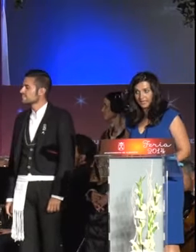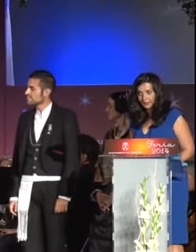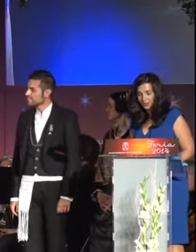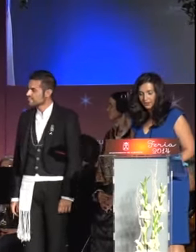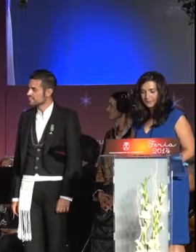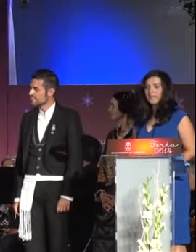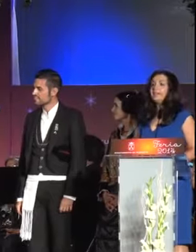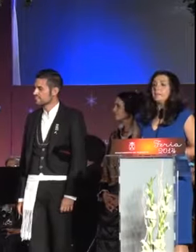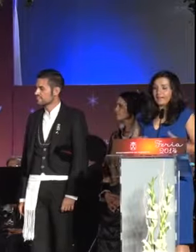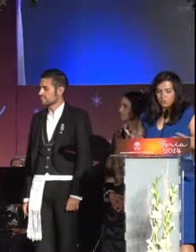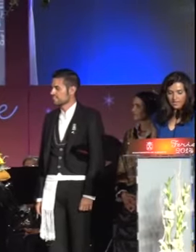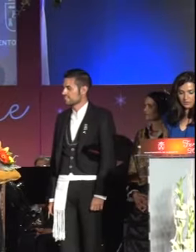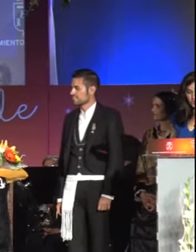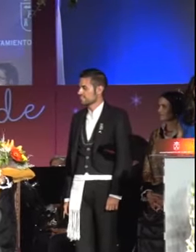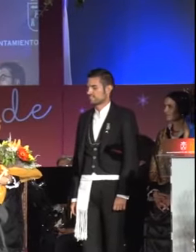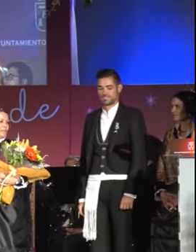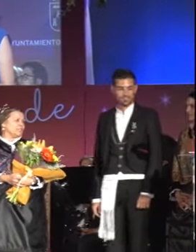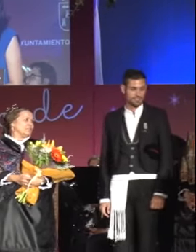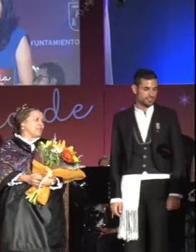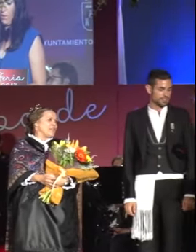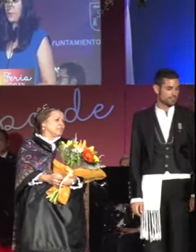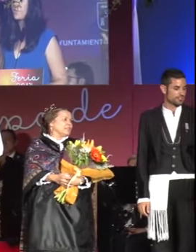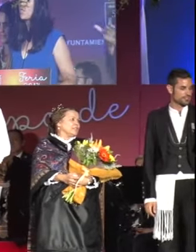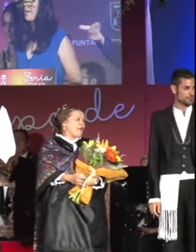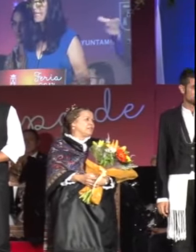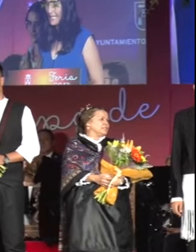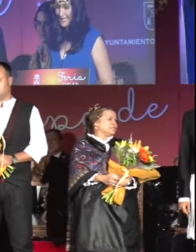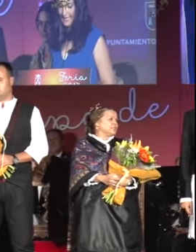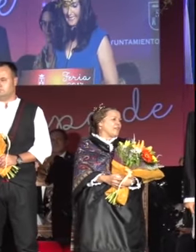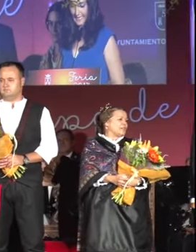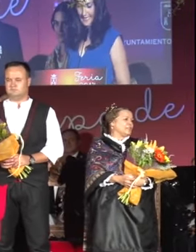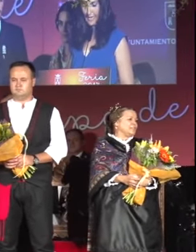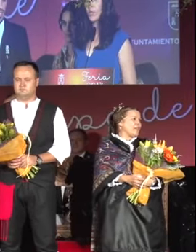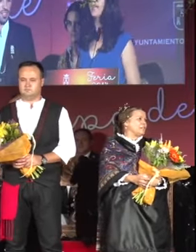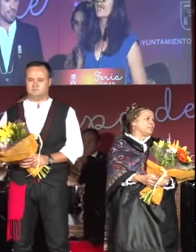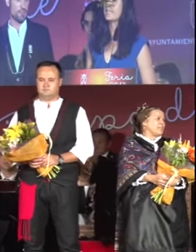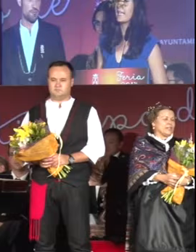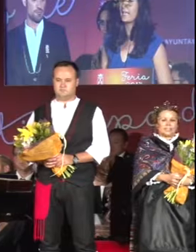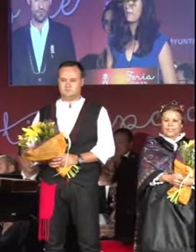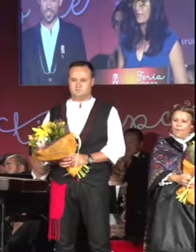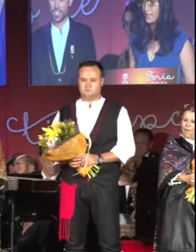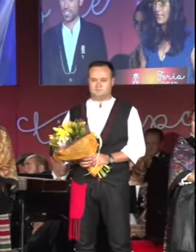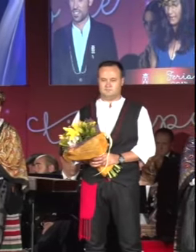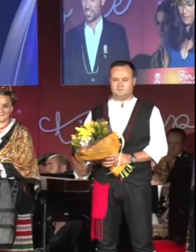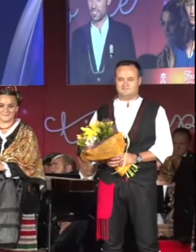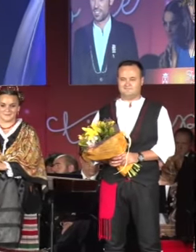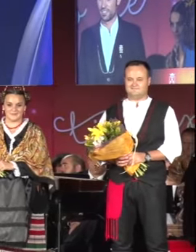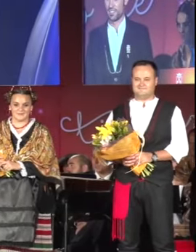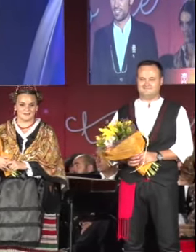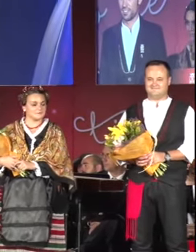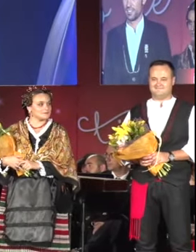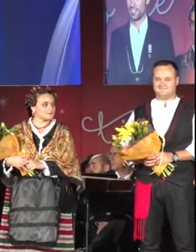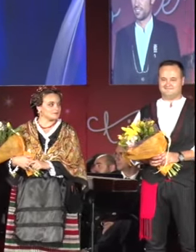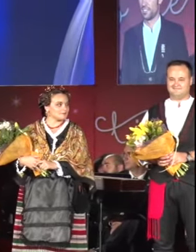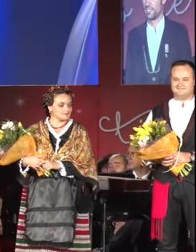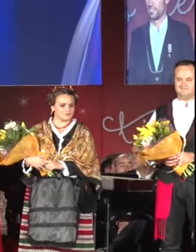de 2014. Para ayudarnos en esta labor, pedimos la presencia en este escenario de la alcaldesa de Albacete, de Carmen Bayot, y